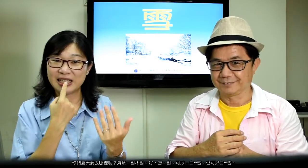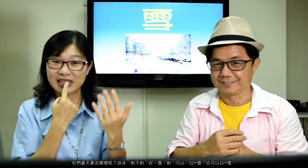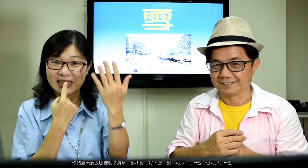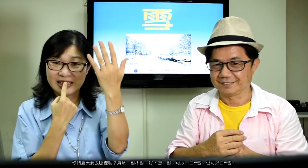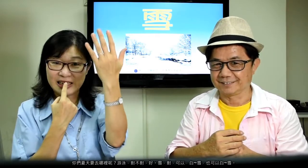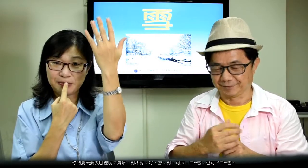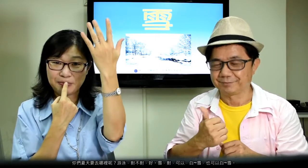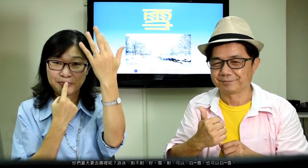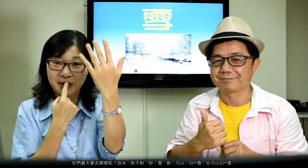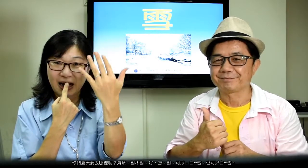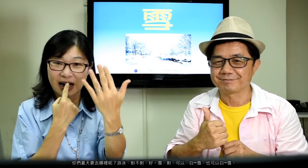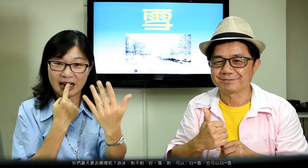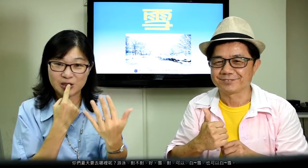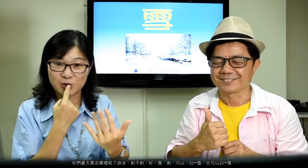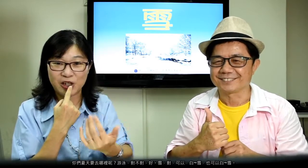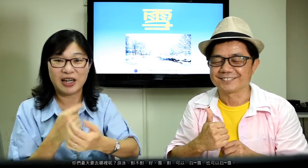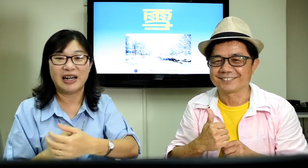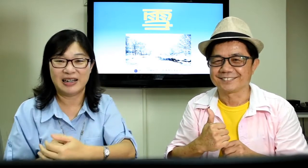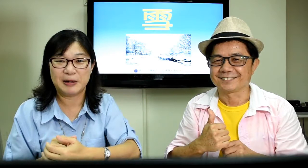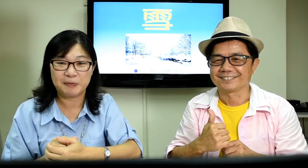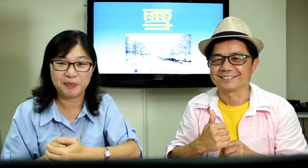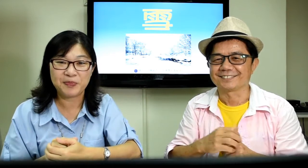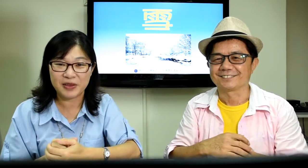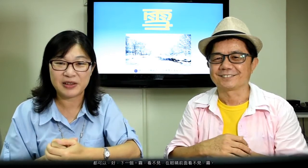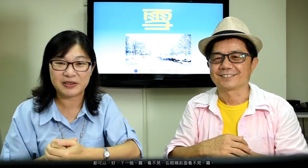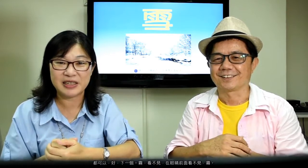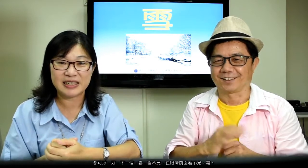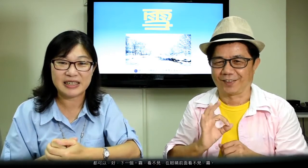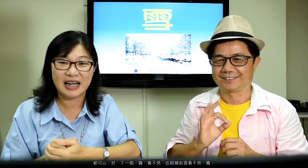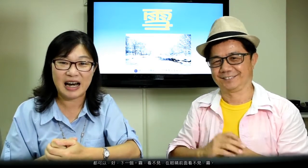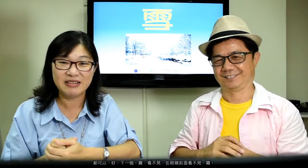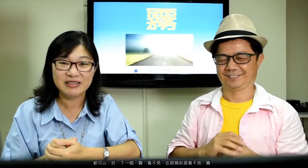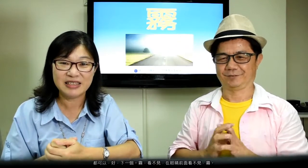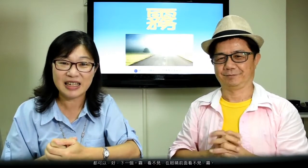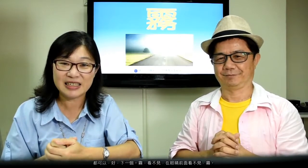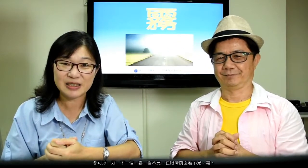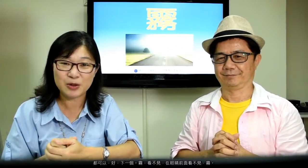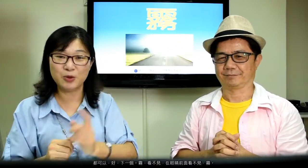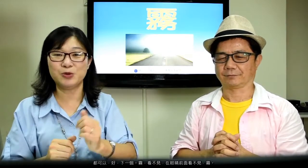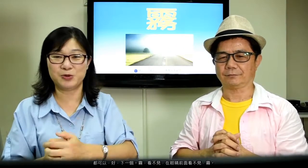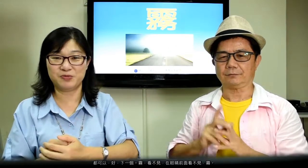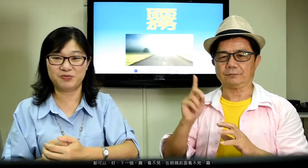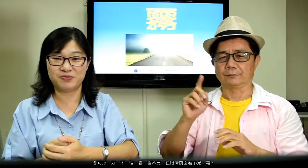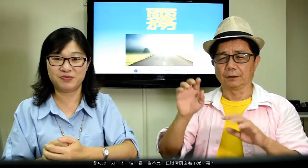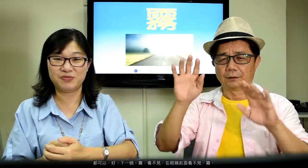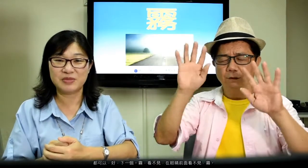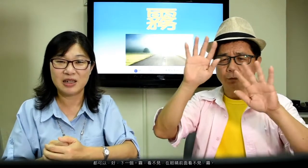以白雪，好，都可以。好，下一个雾。